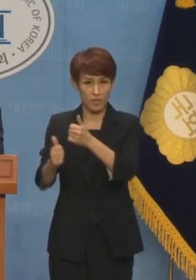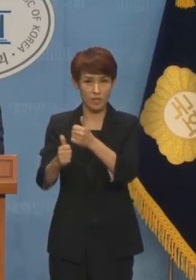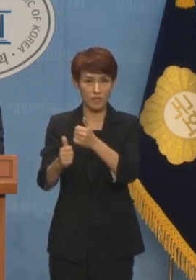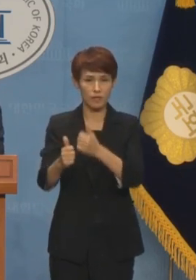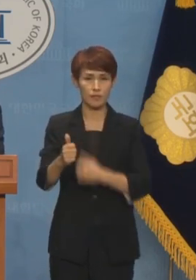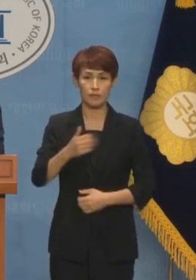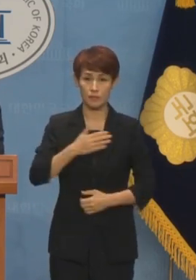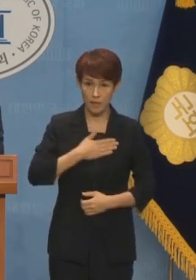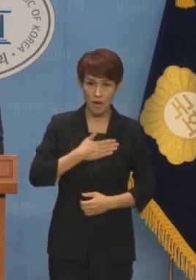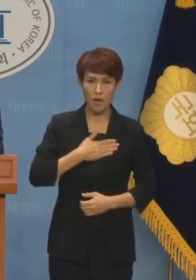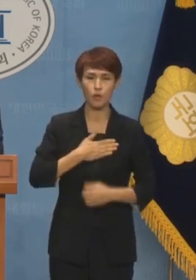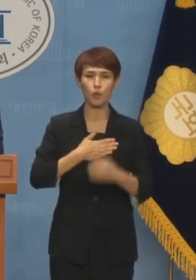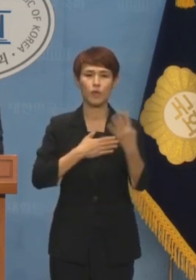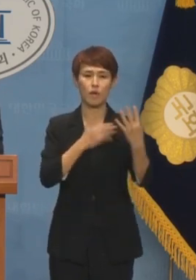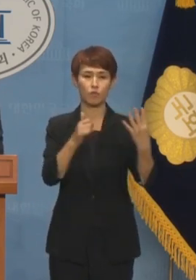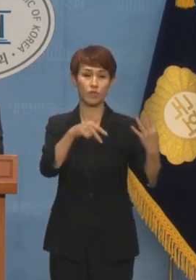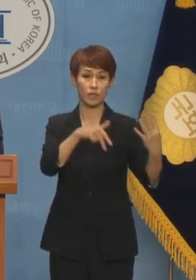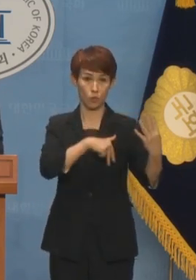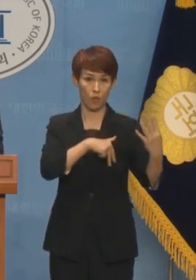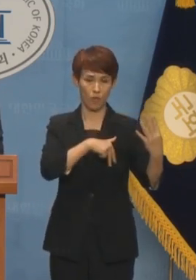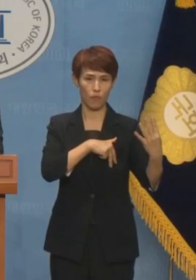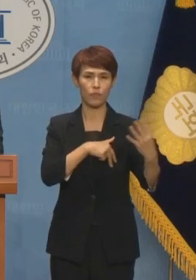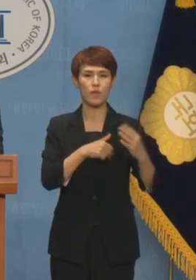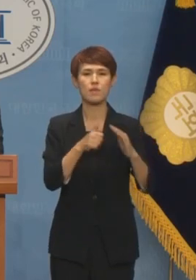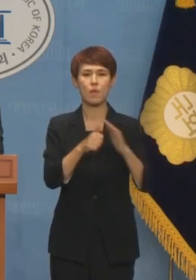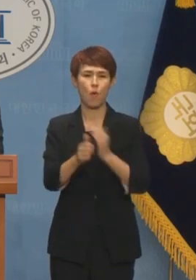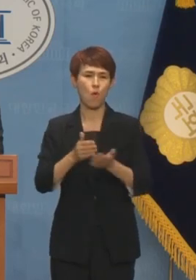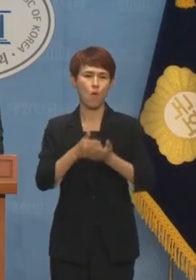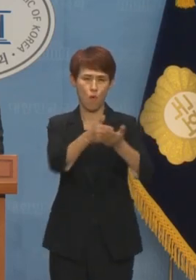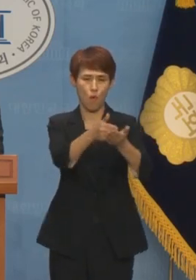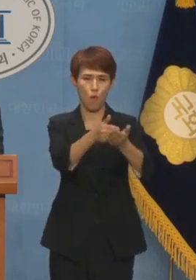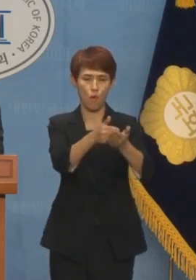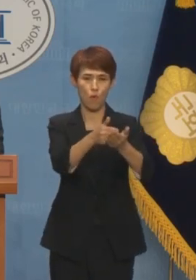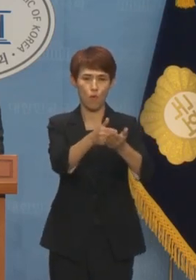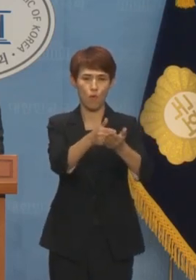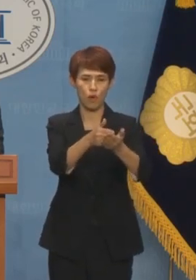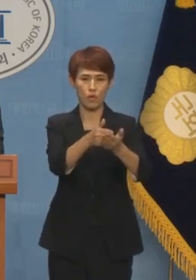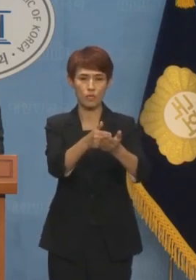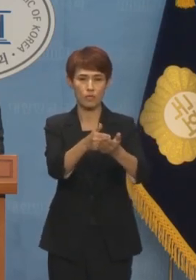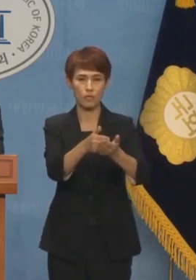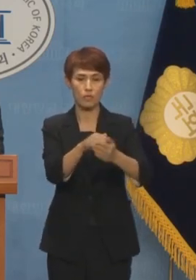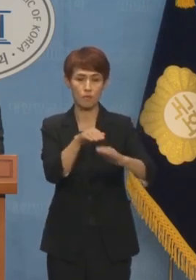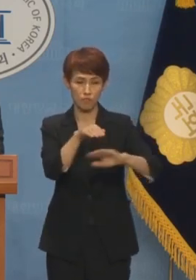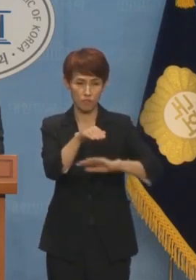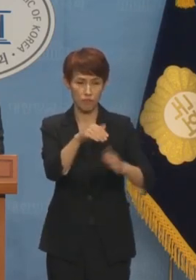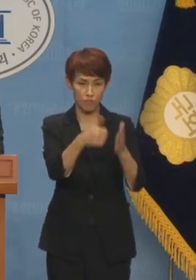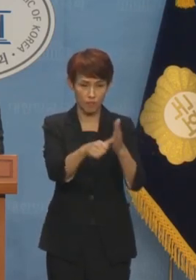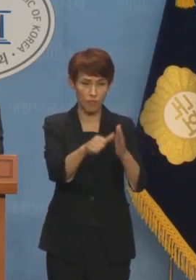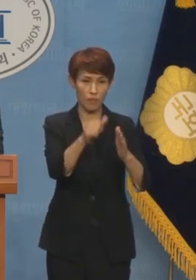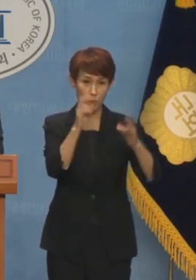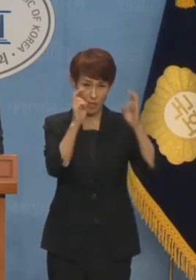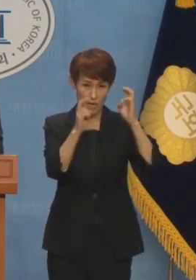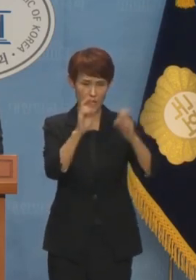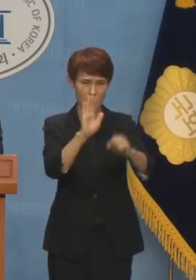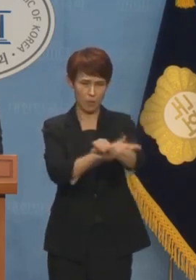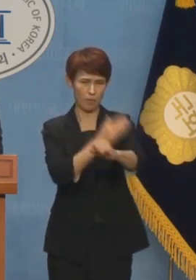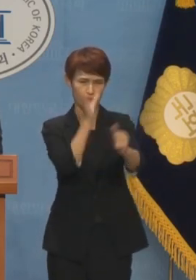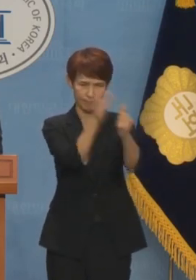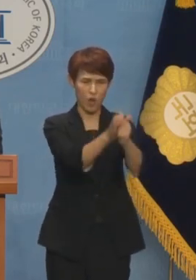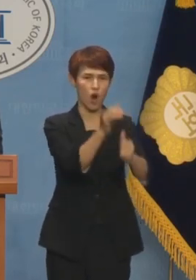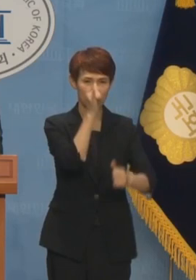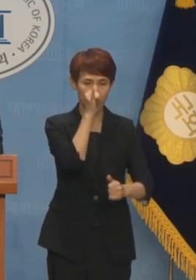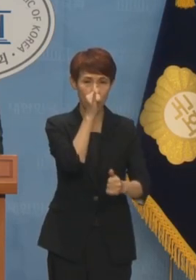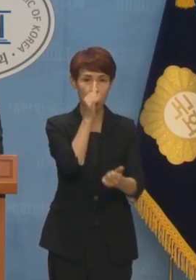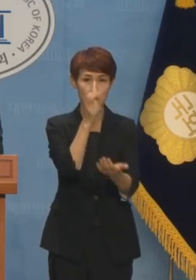저를 비롯한 4분의 의원께서 각각 대표 발의하신 제조물 책임법 일부 개정 법률안 5건이